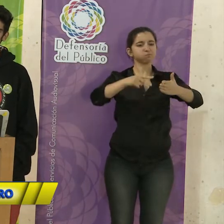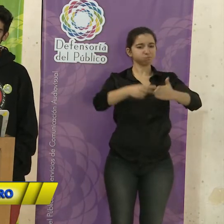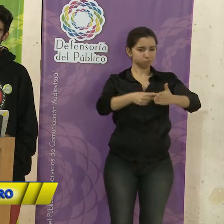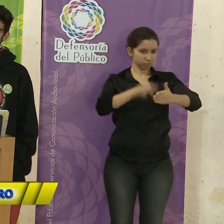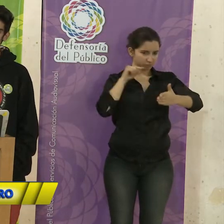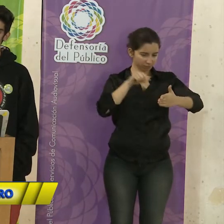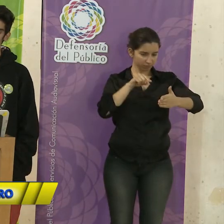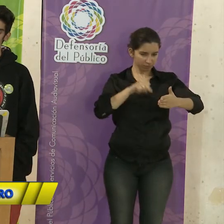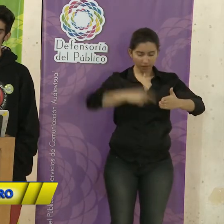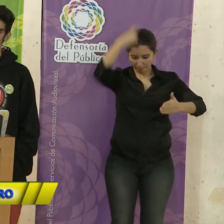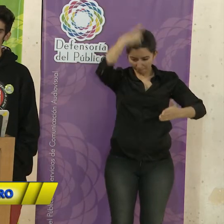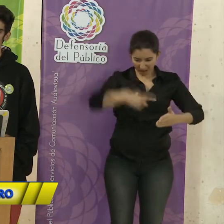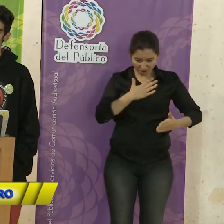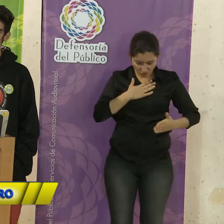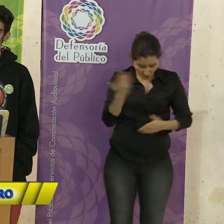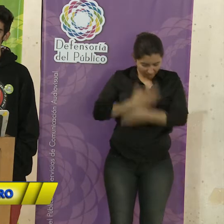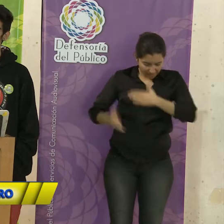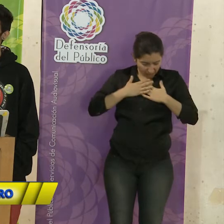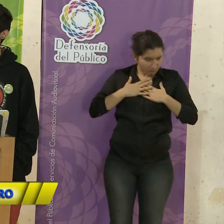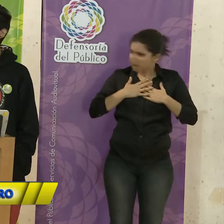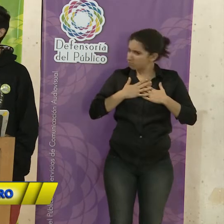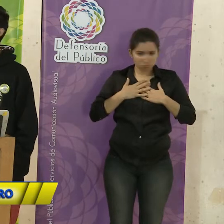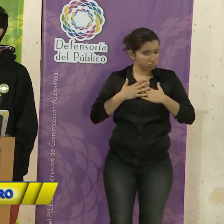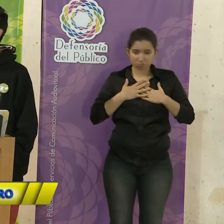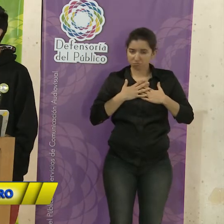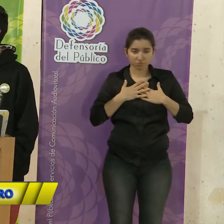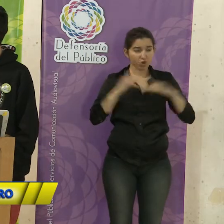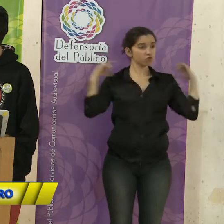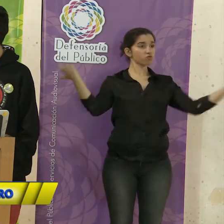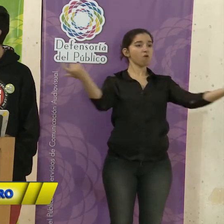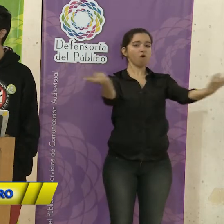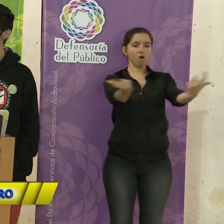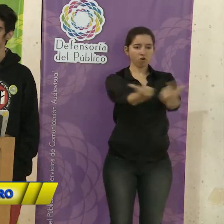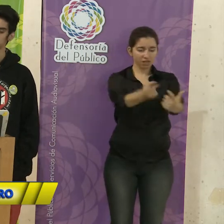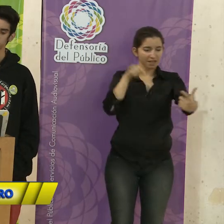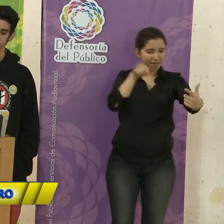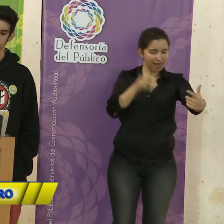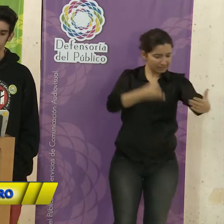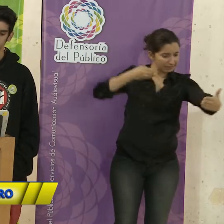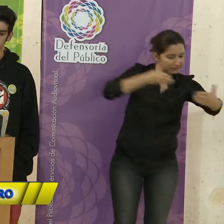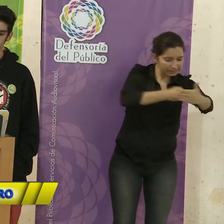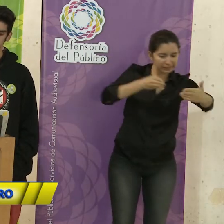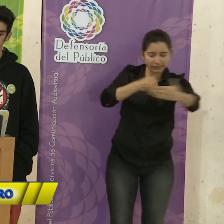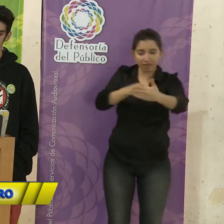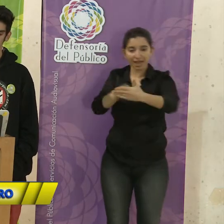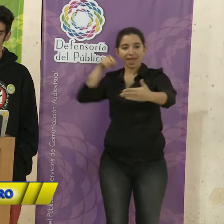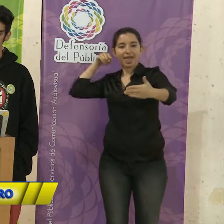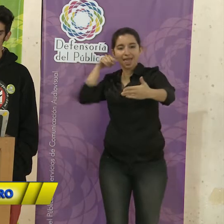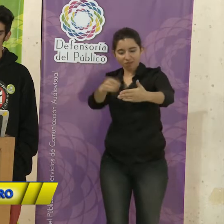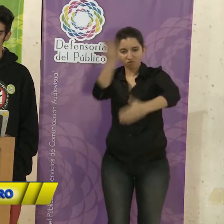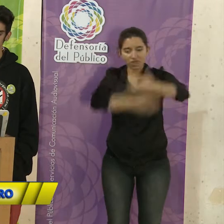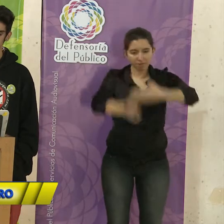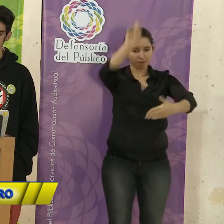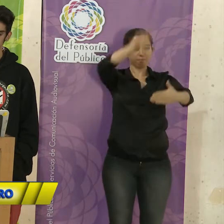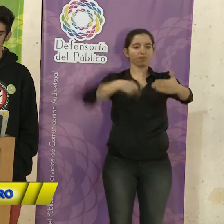no son atributos físicos de las personas, sino que son las barreras físicas con las que se encuentran los individuos